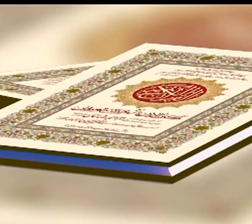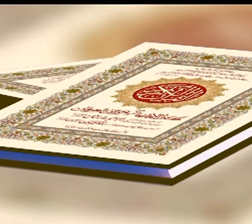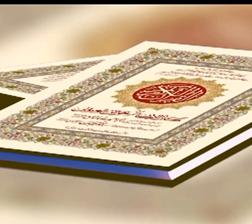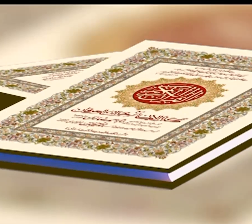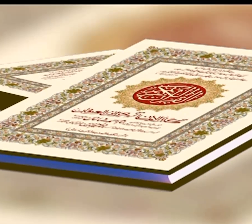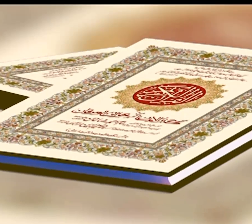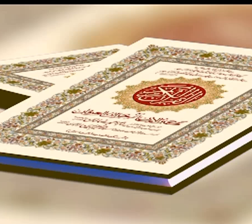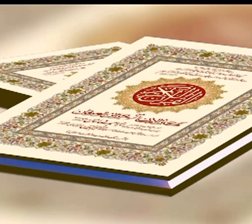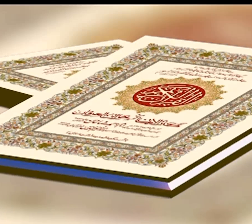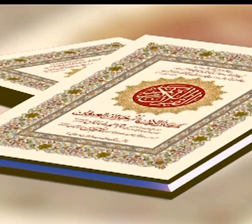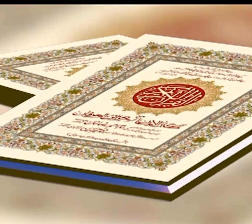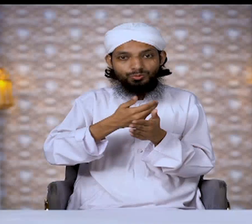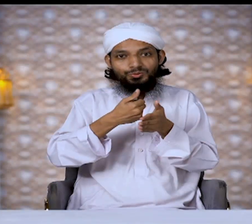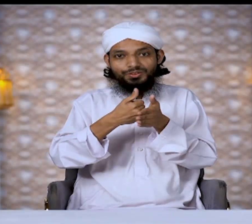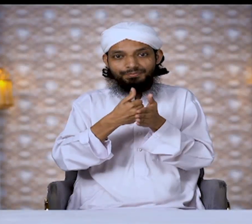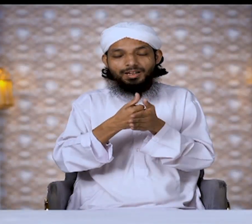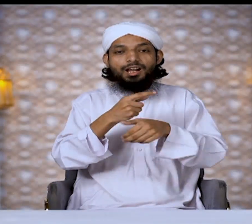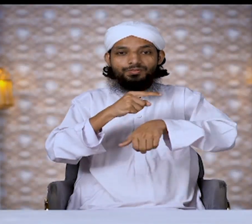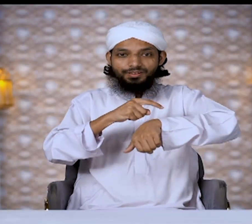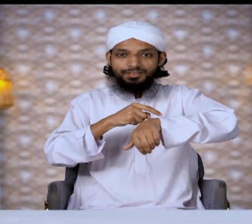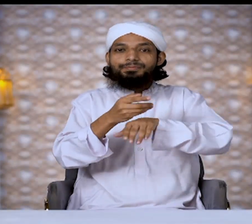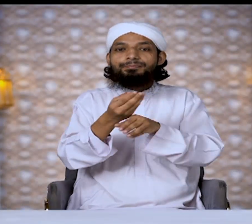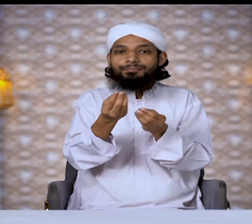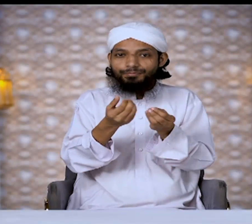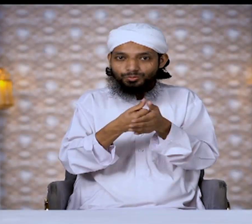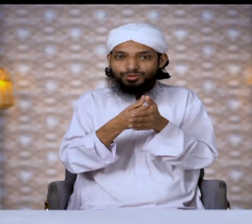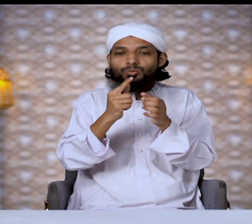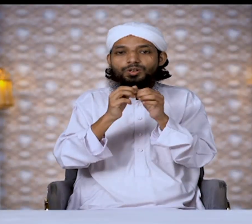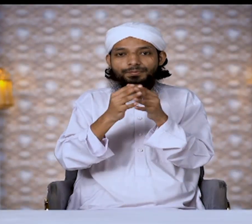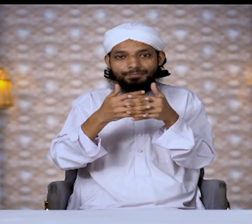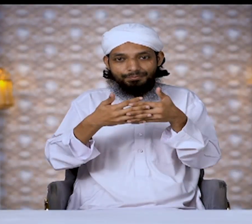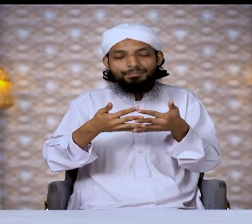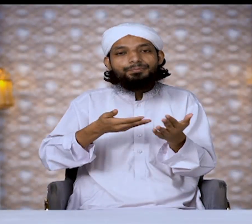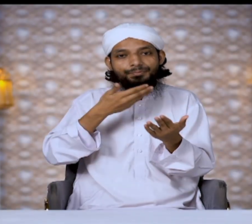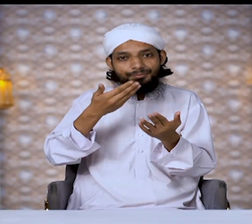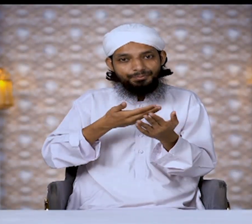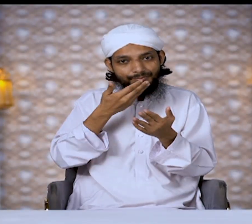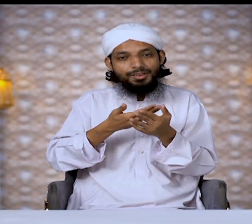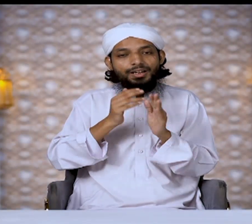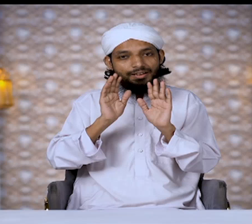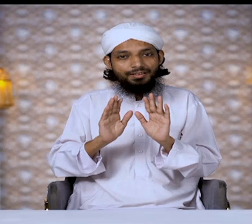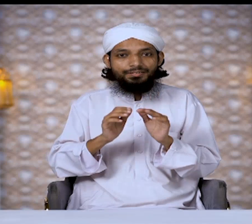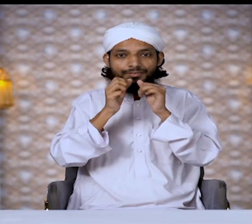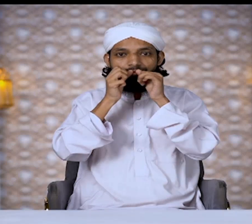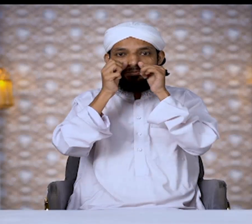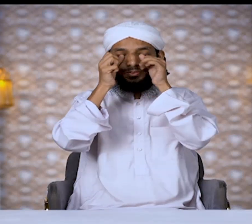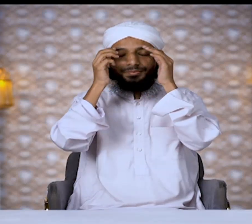ترجمہ قرآن کنز الایمان ہے، لہٰذا ہمیں چاہیے کہ ہم اپنی مصروف زندگی سے کچھ وقت نکال کر قرآن پاک کی تلاوت کرنے